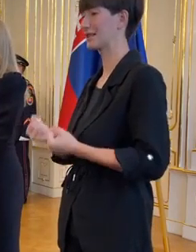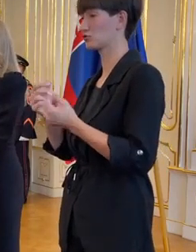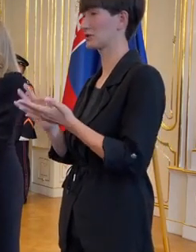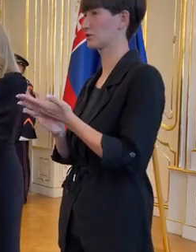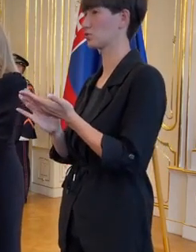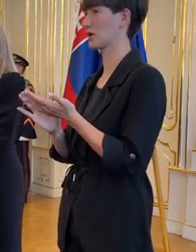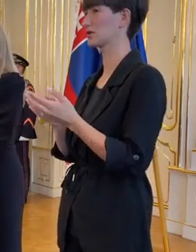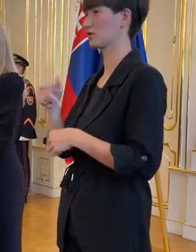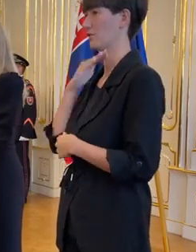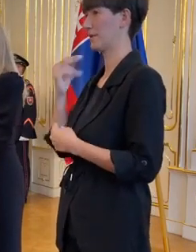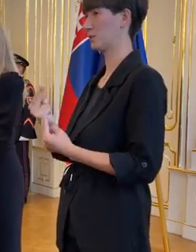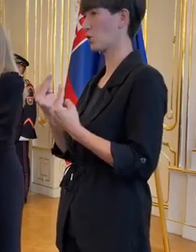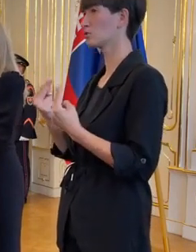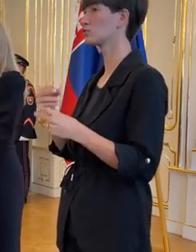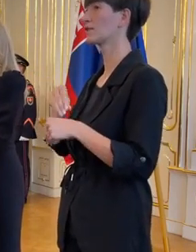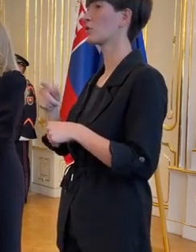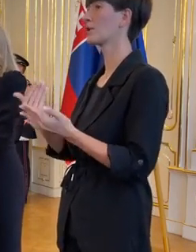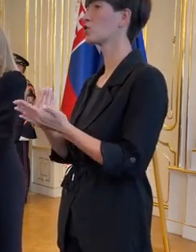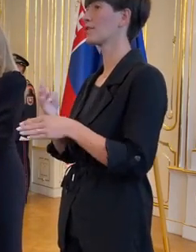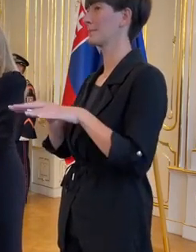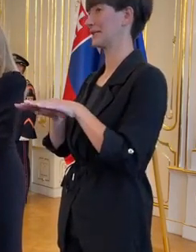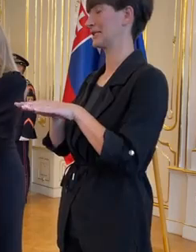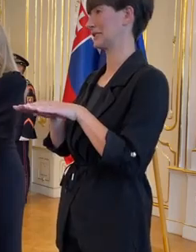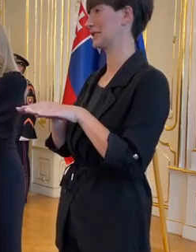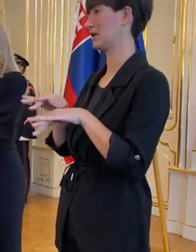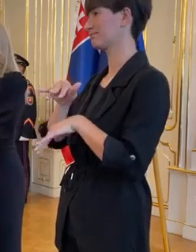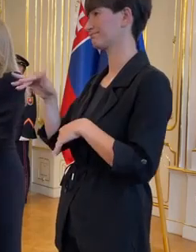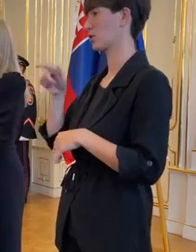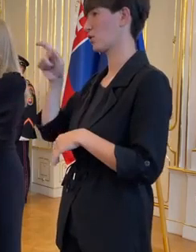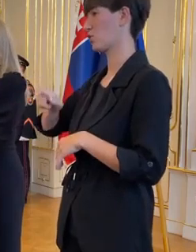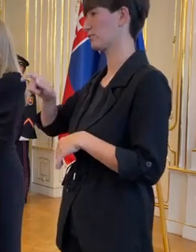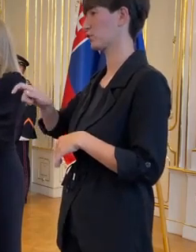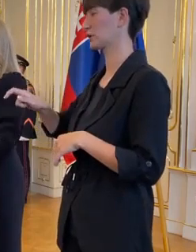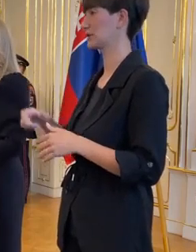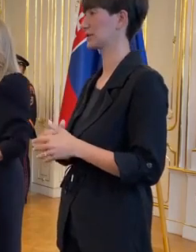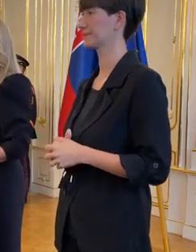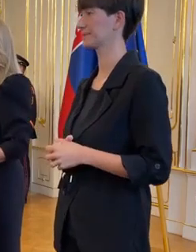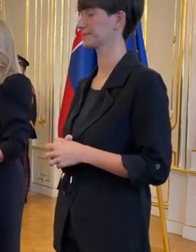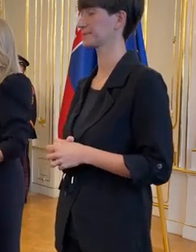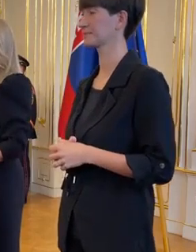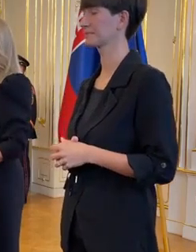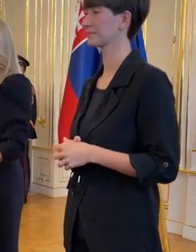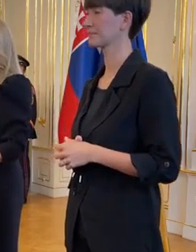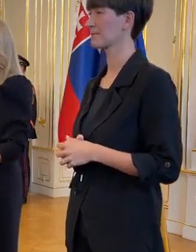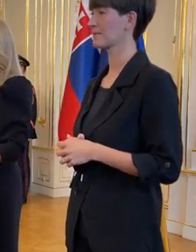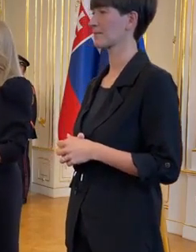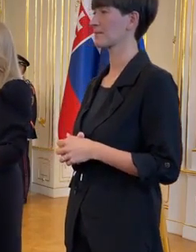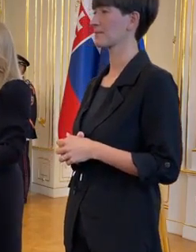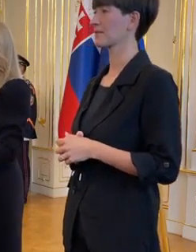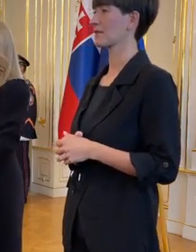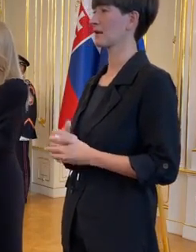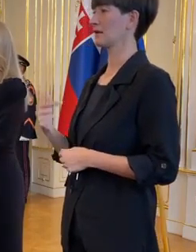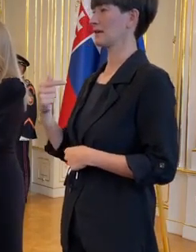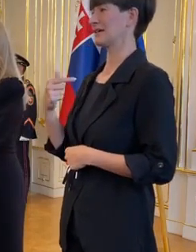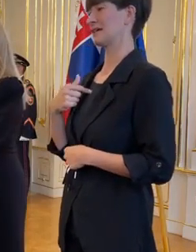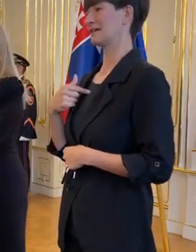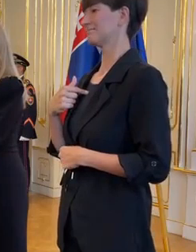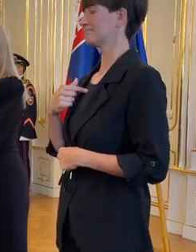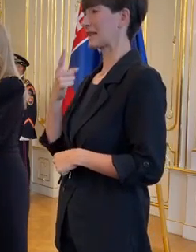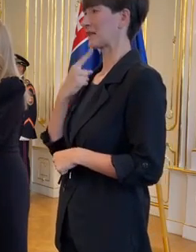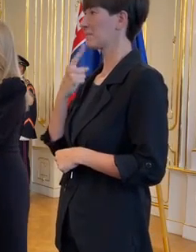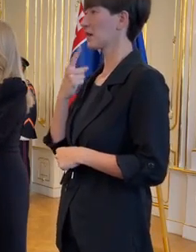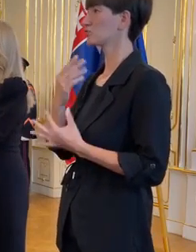prezieravé a správne rozhodnutie a dovolte mi ho aj na tomto mieste oceniť. Menej oceňujem fakt, že medzi